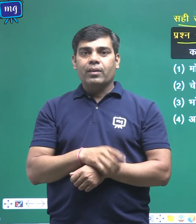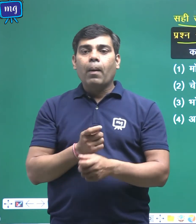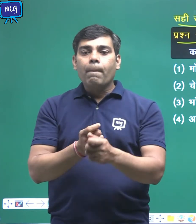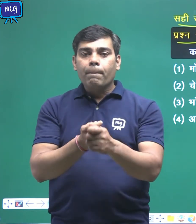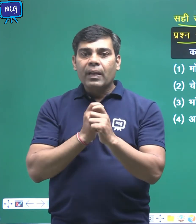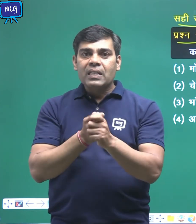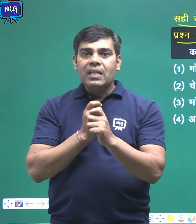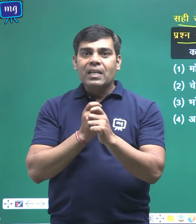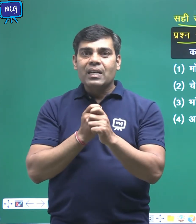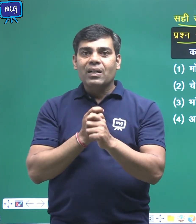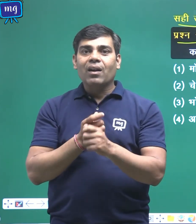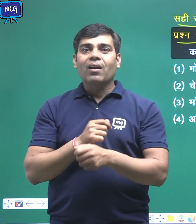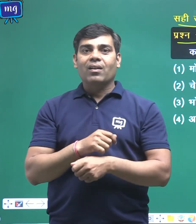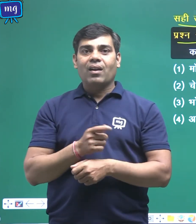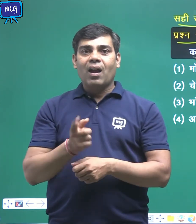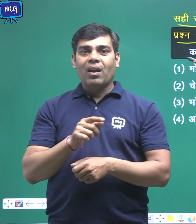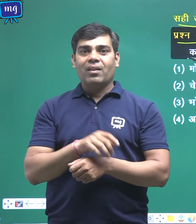घोड़े का